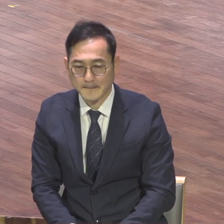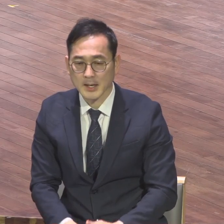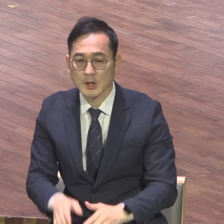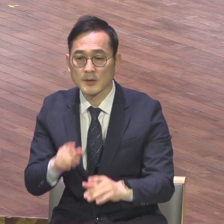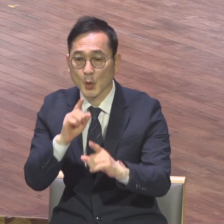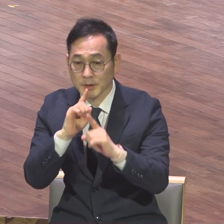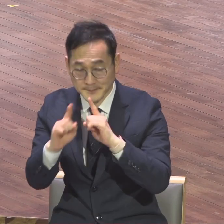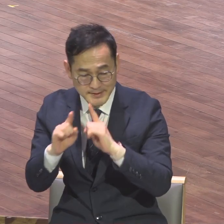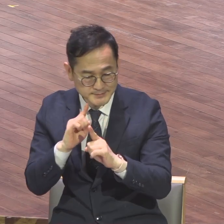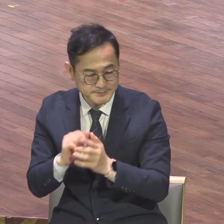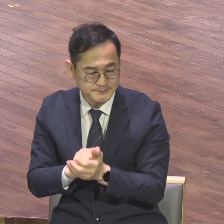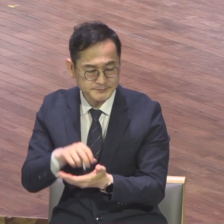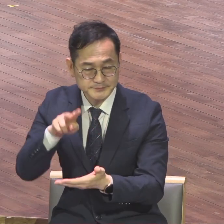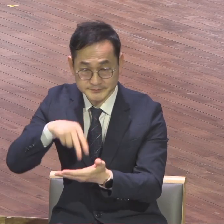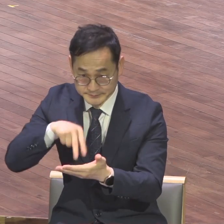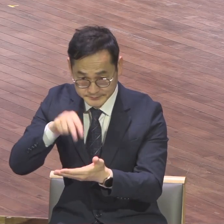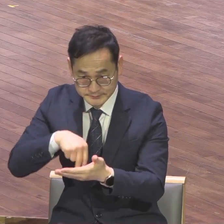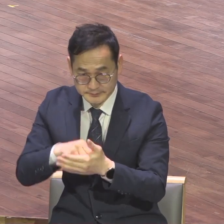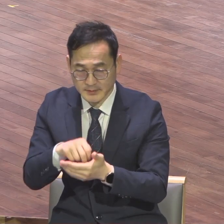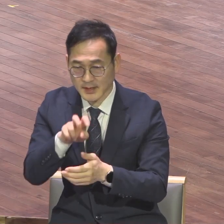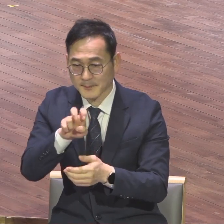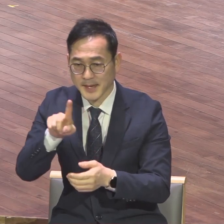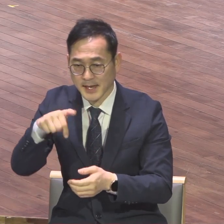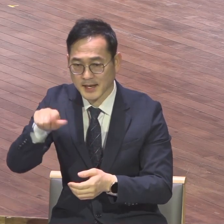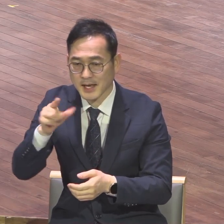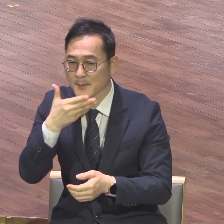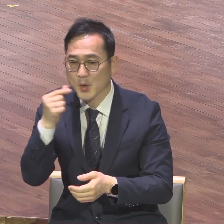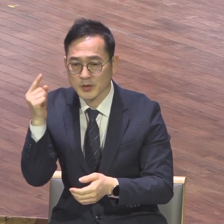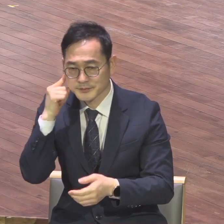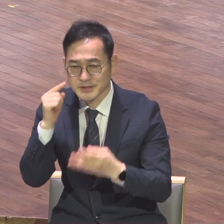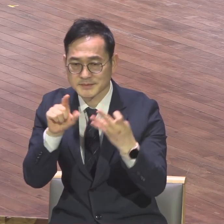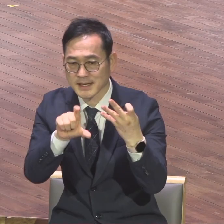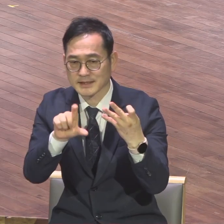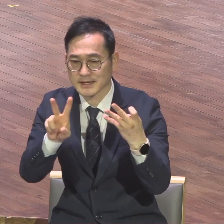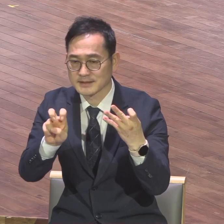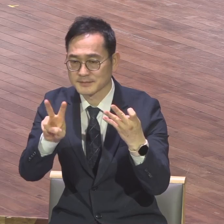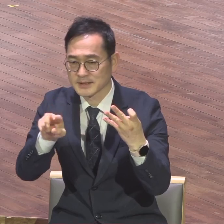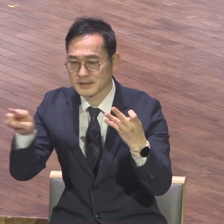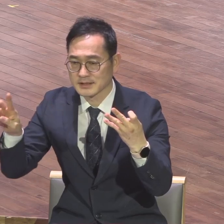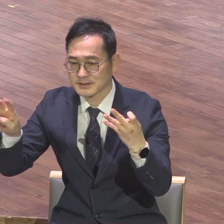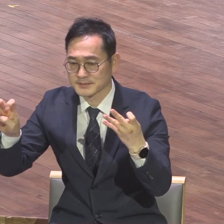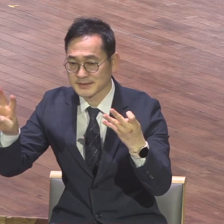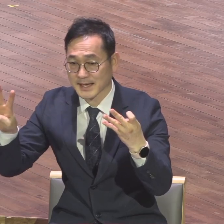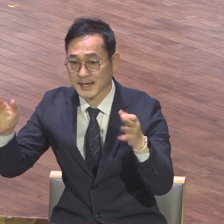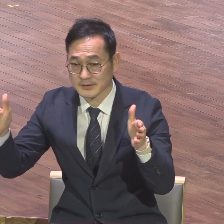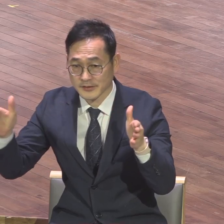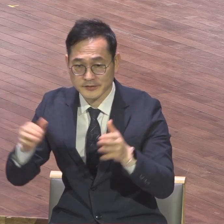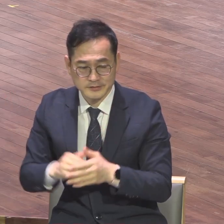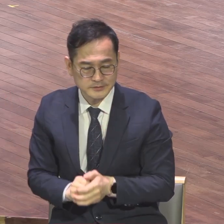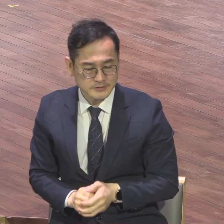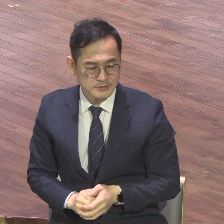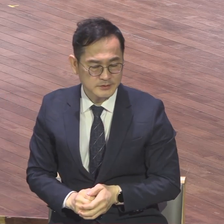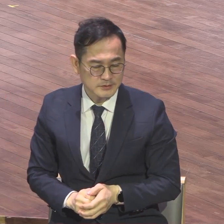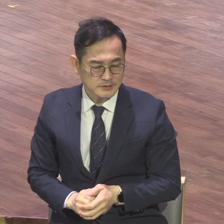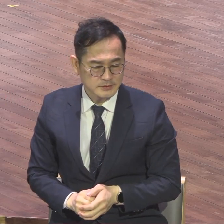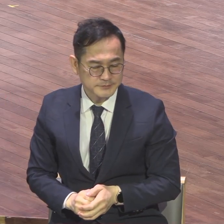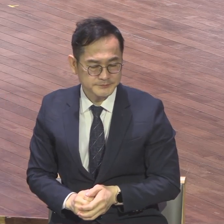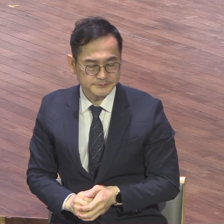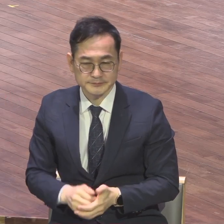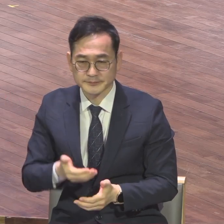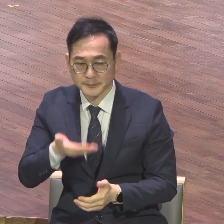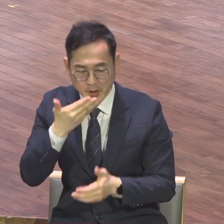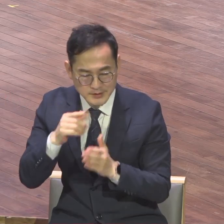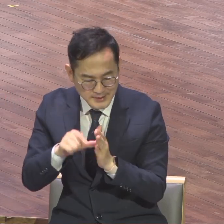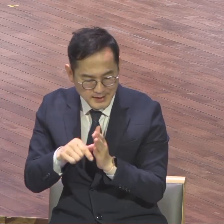은혜 받고 숨치듯 하나님의 말씀은 마가복음 14장 22절에서 24절까지 말씀입니다. 그들이 먹을